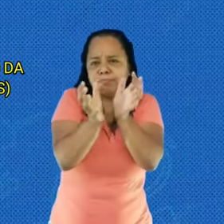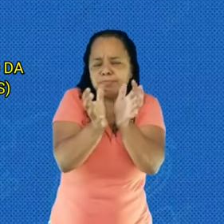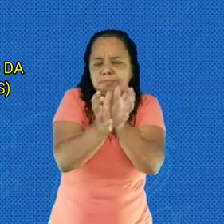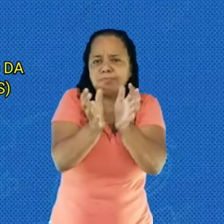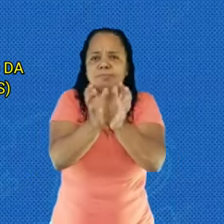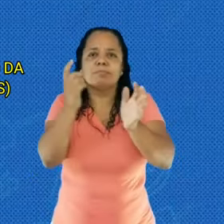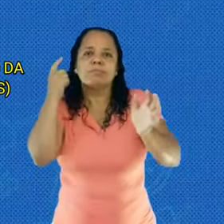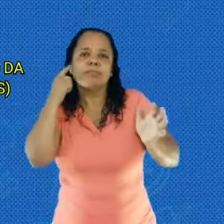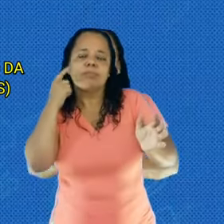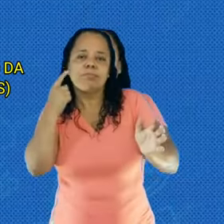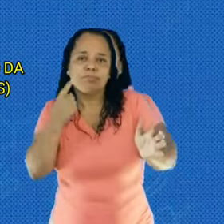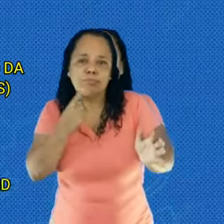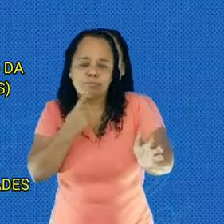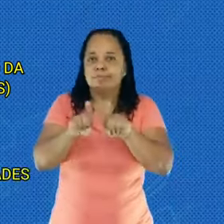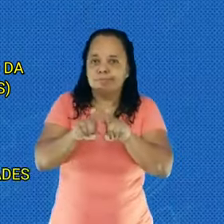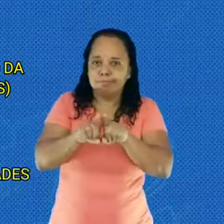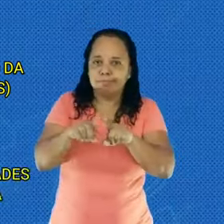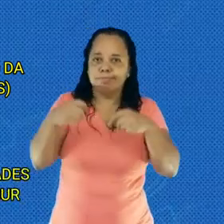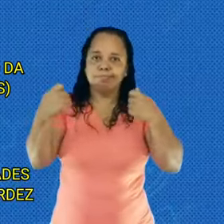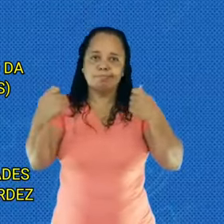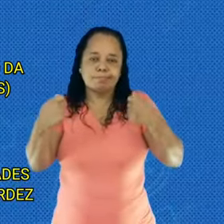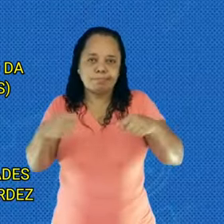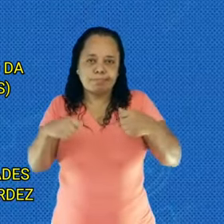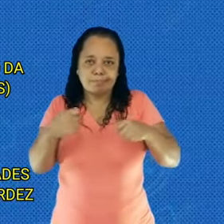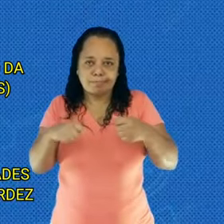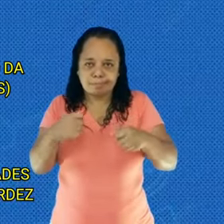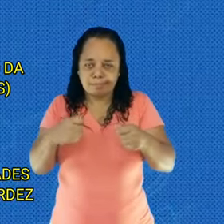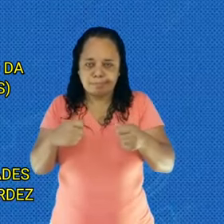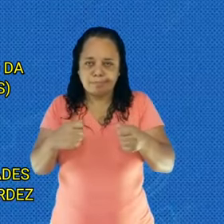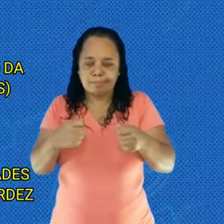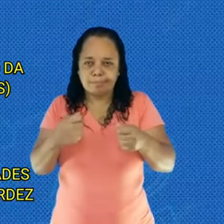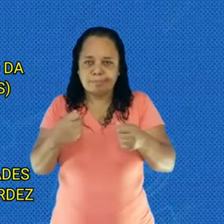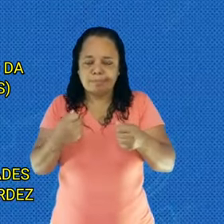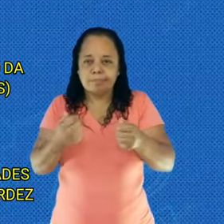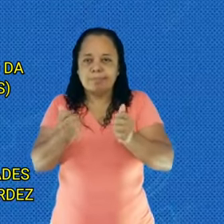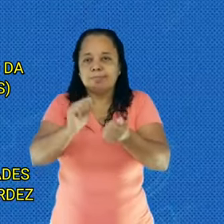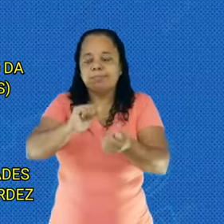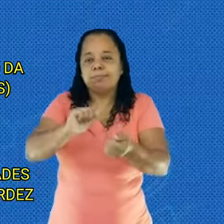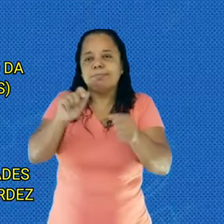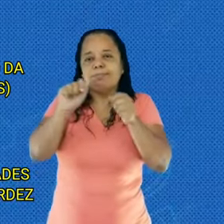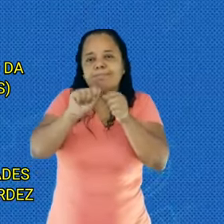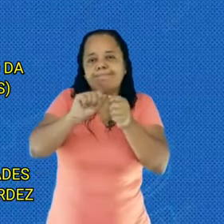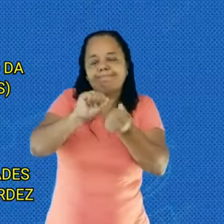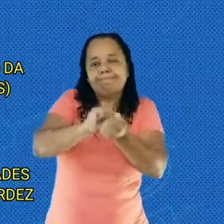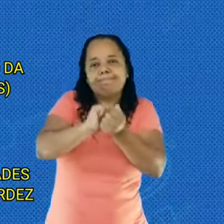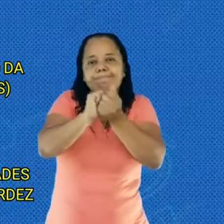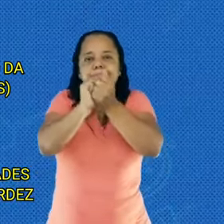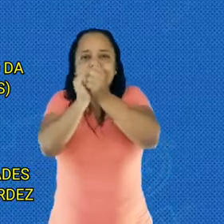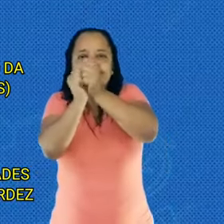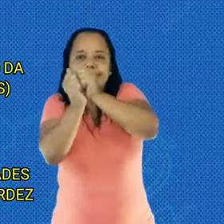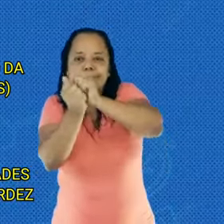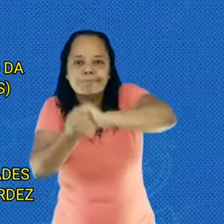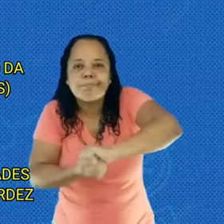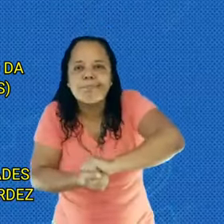particularidades relacionadas à surdez. É também preciso fazer adaptações